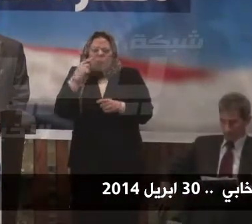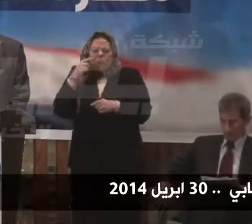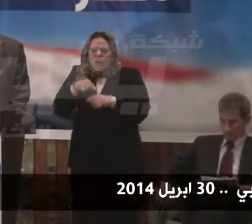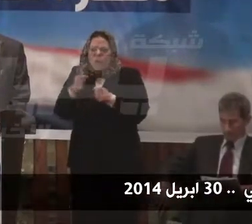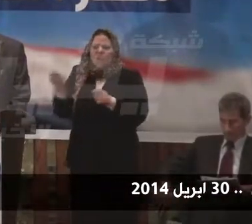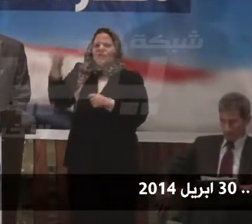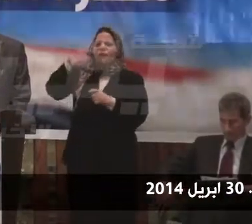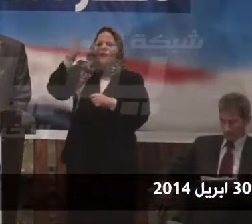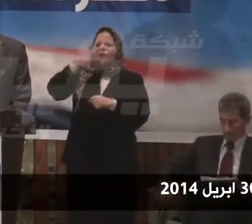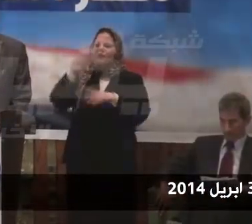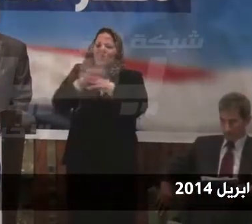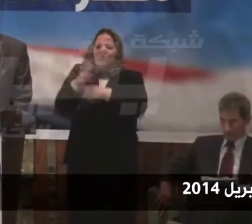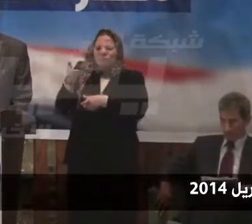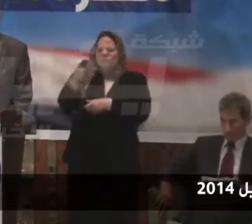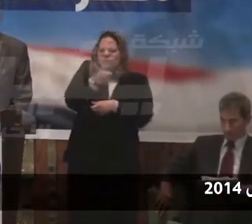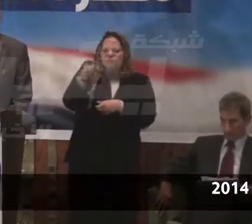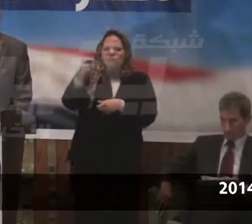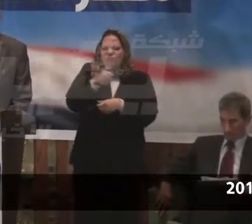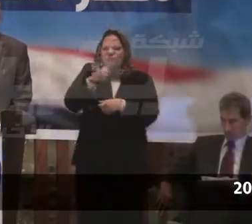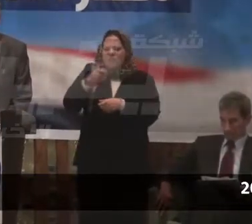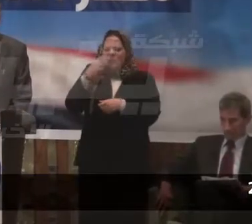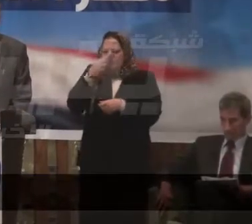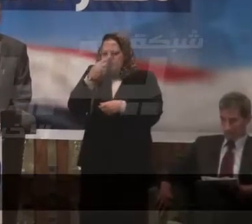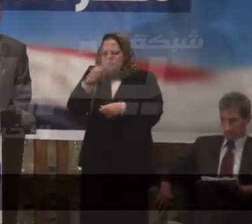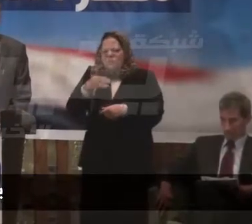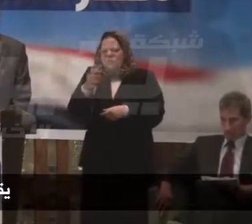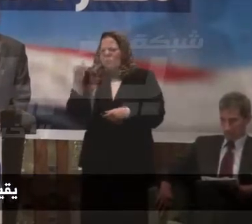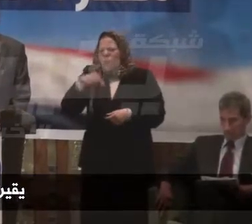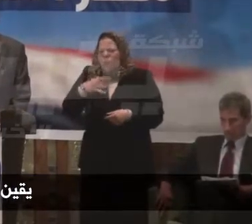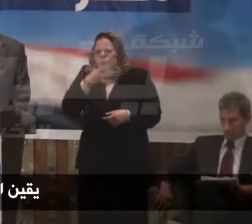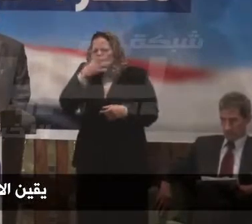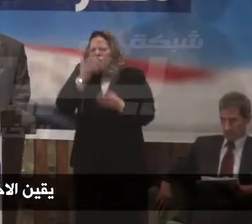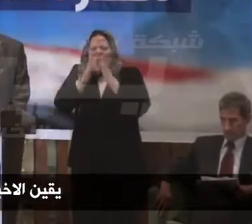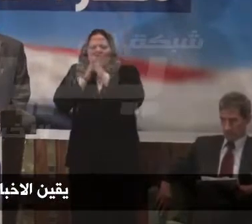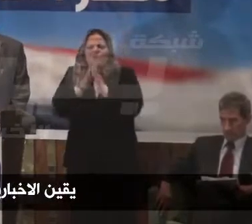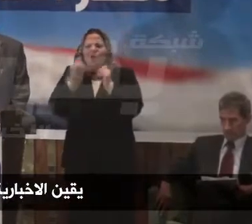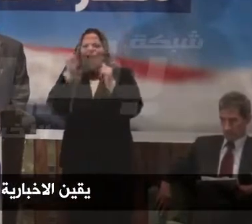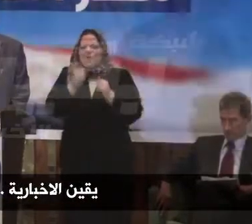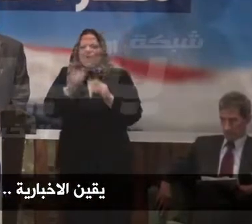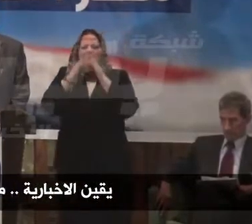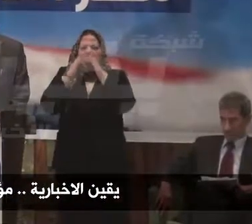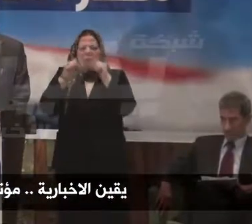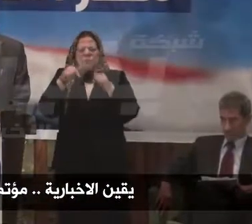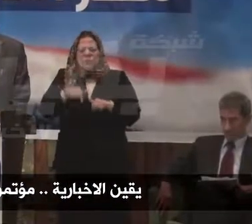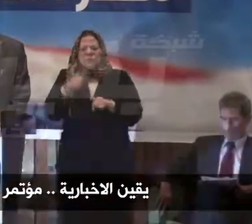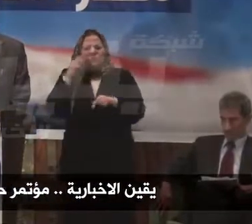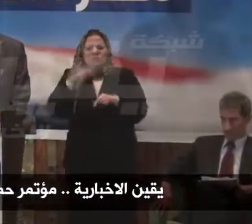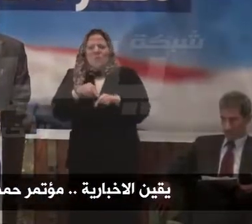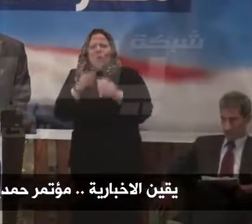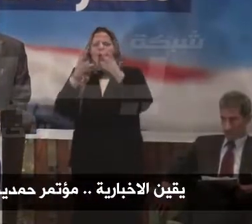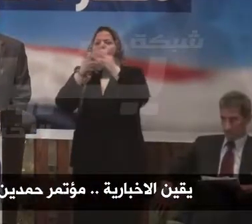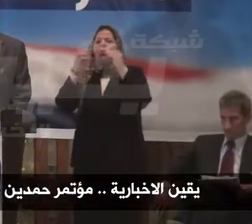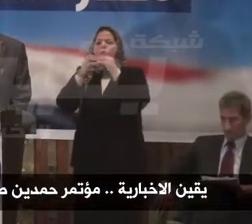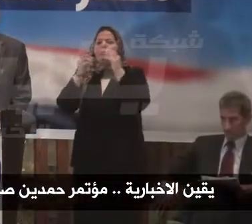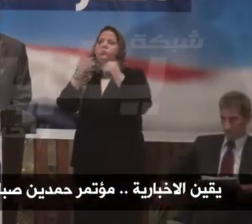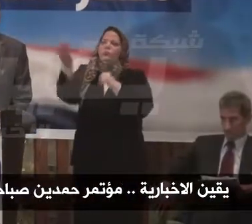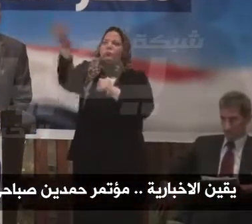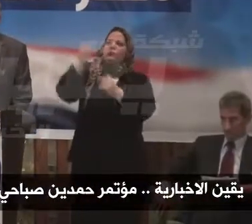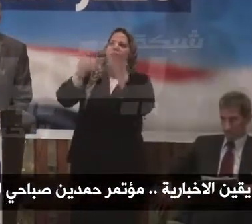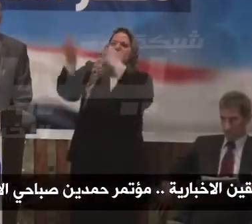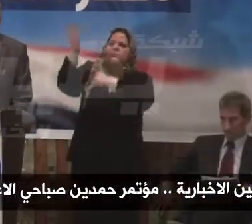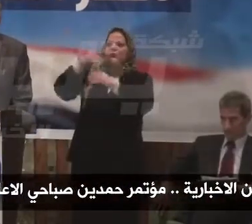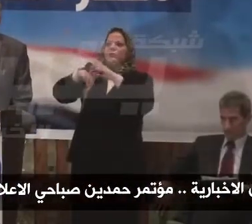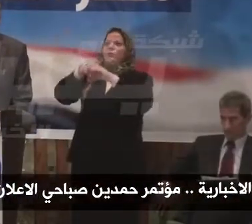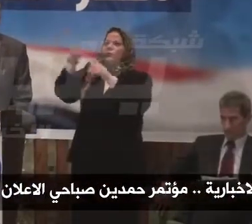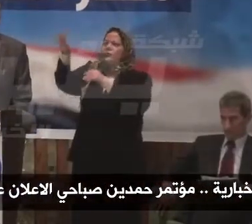متبقيات المبيدات. ومن المخجل ايضا والمؤسف ان مصر تستورد اقطان